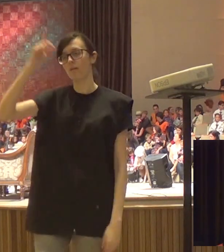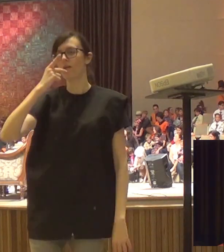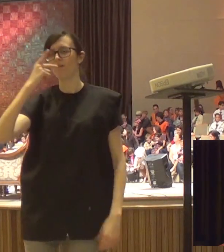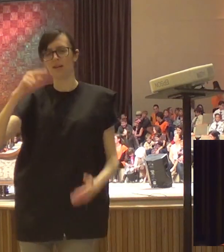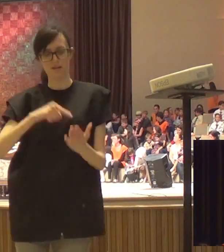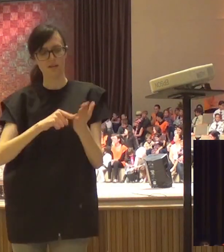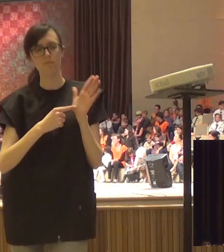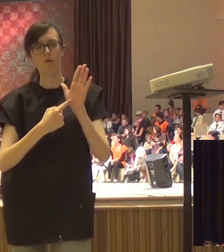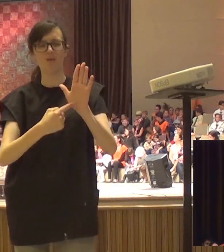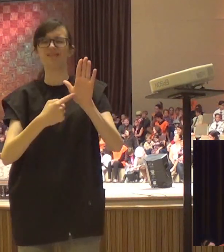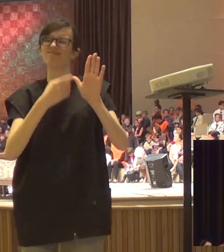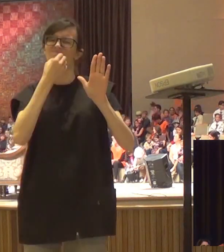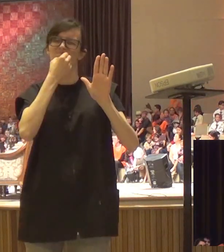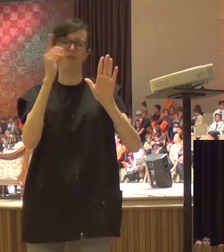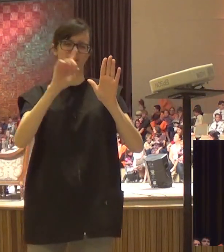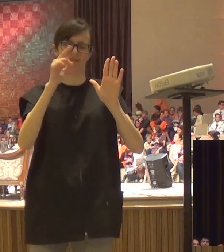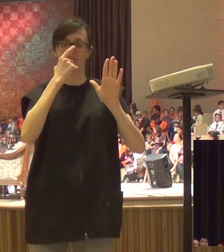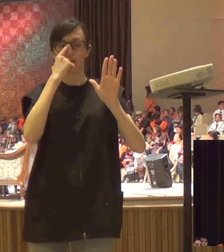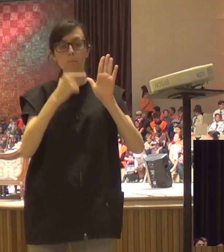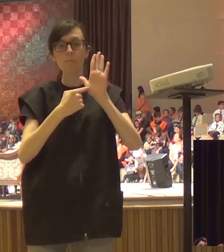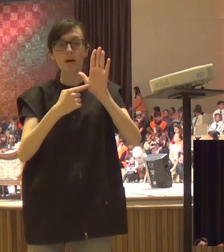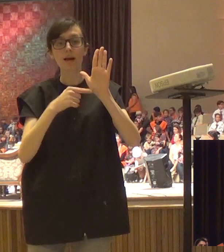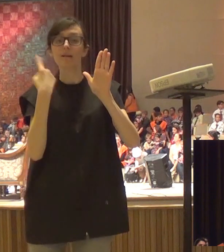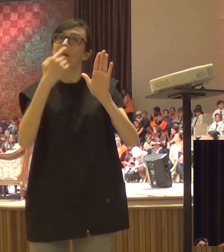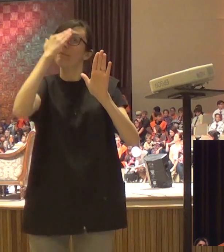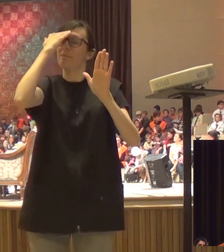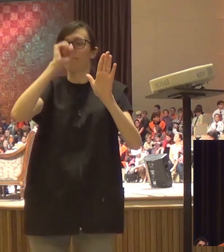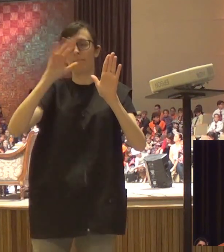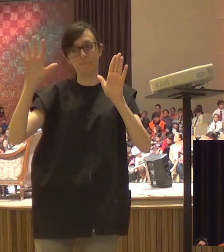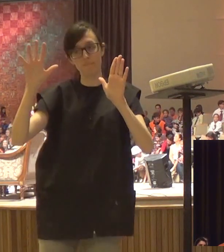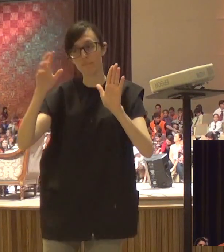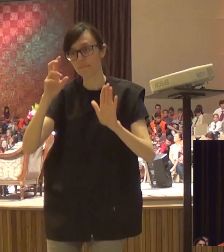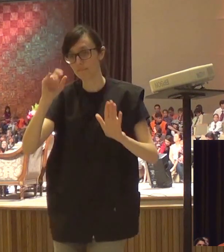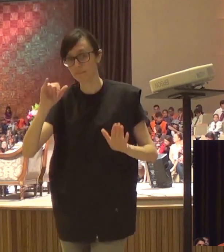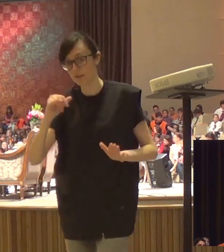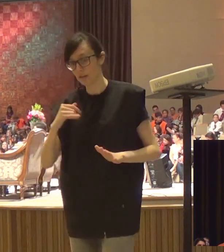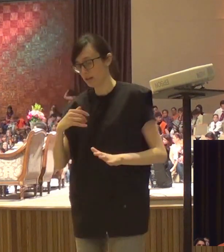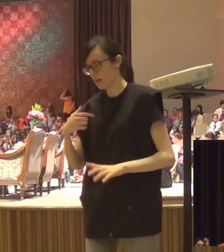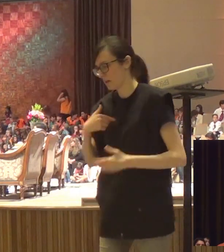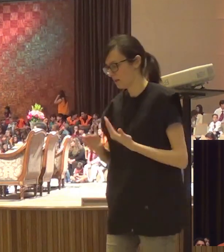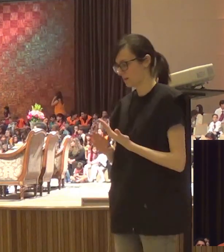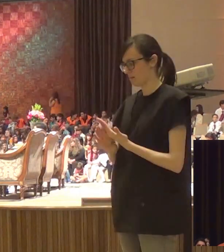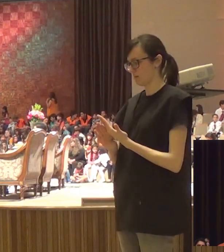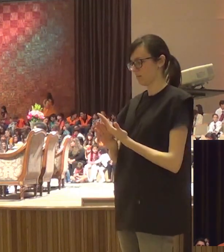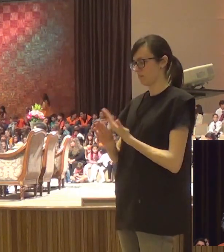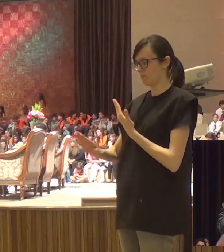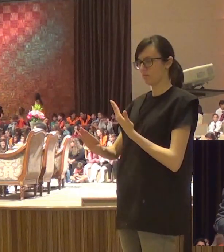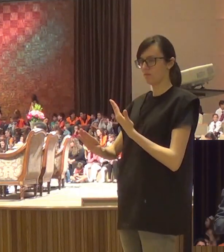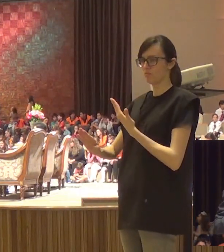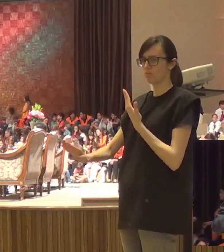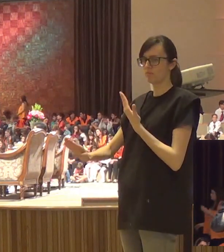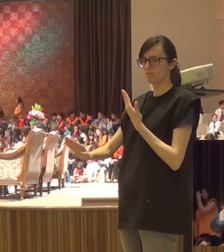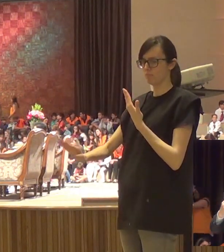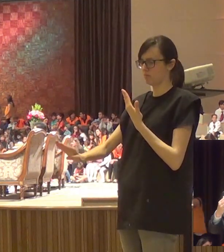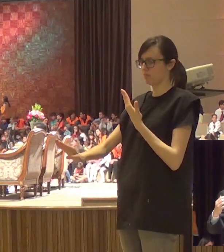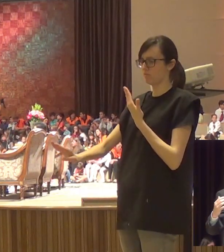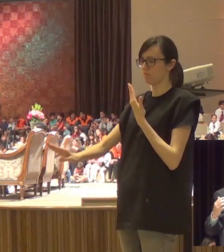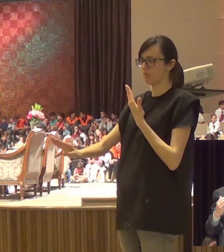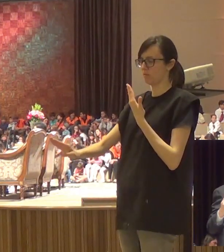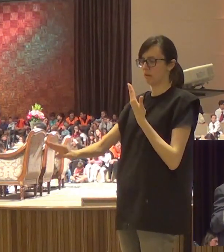A Bíblia, ela nos dá um exemplo que não é bom sobre isso. Ela nos dá um exemplo de quando o coração de pais e filhos vão se